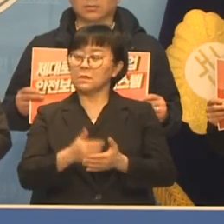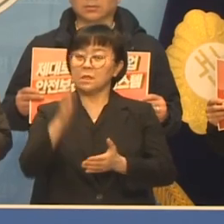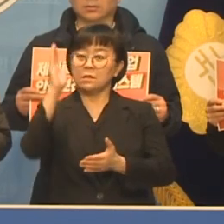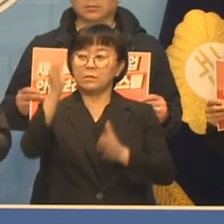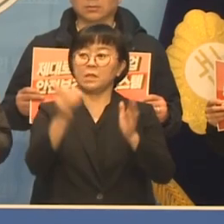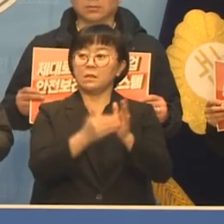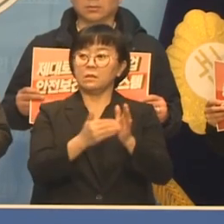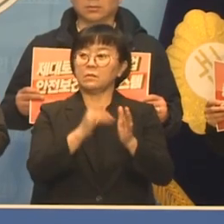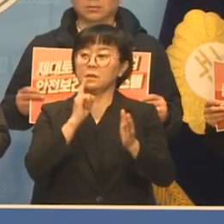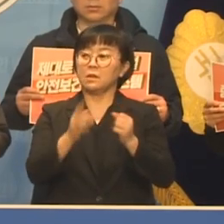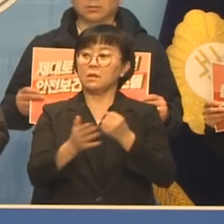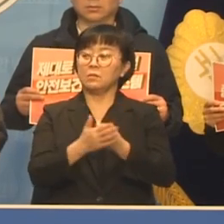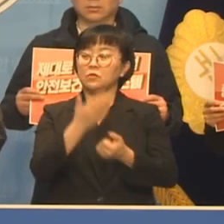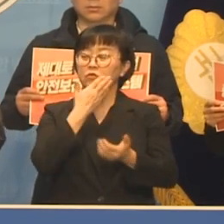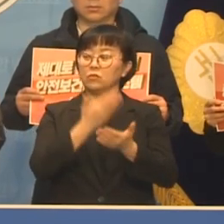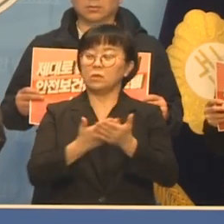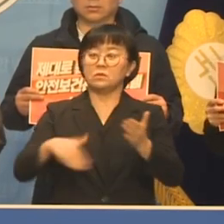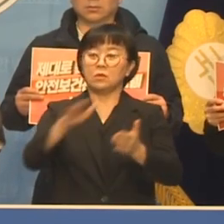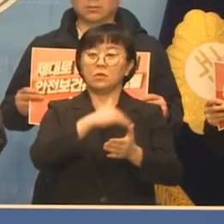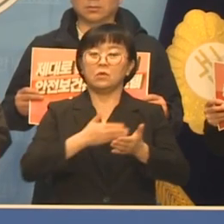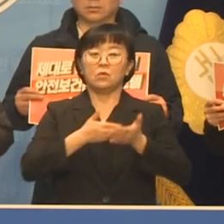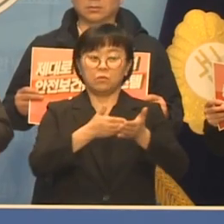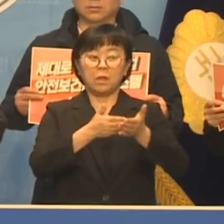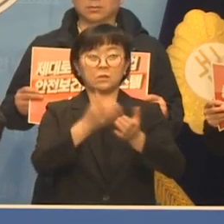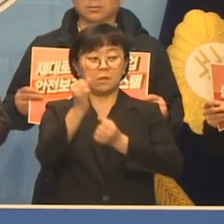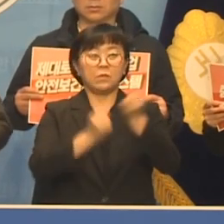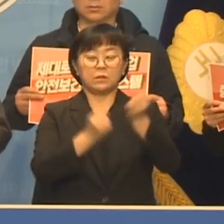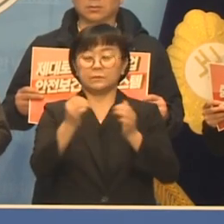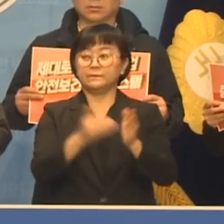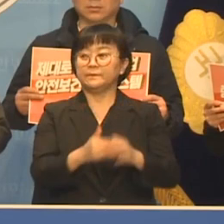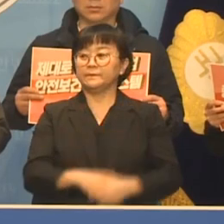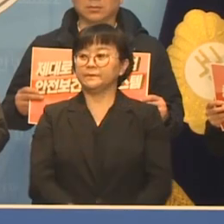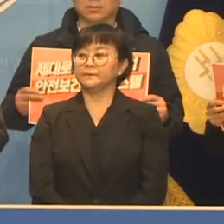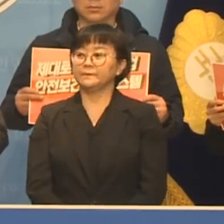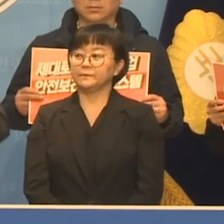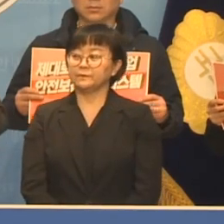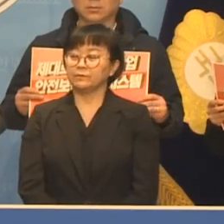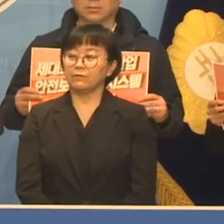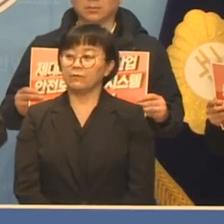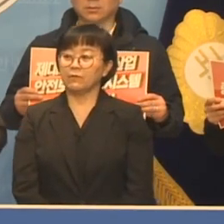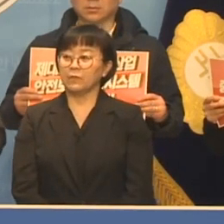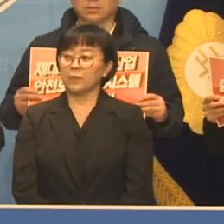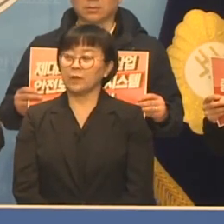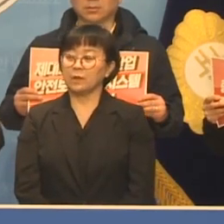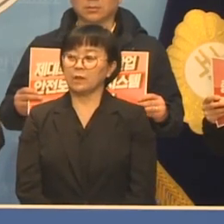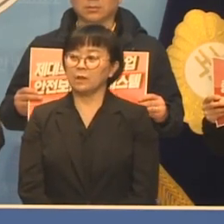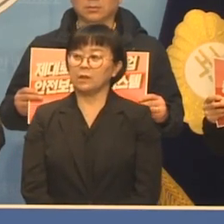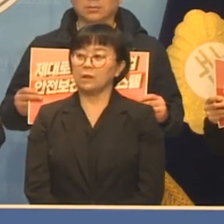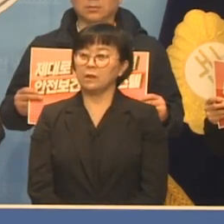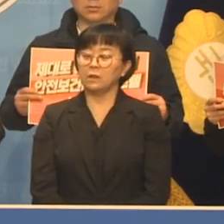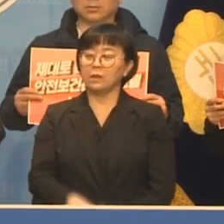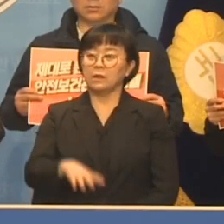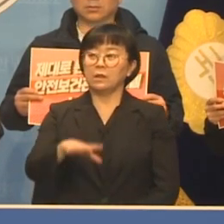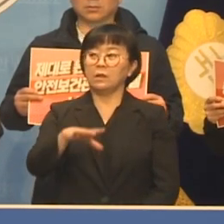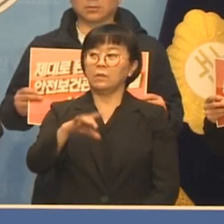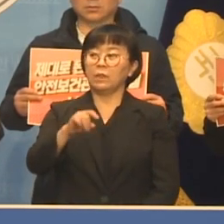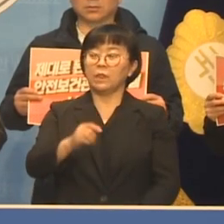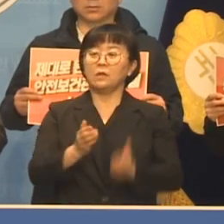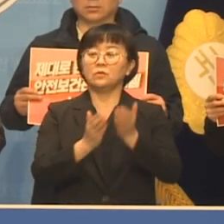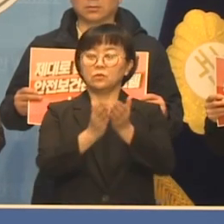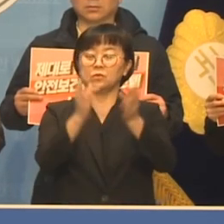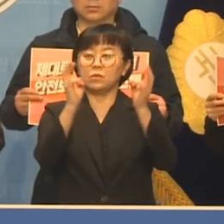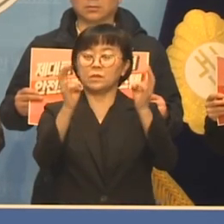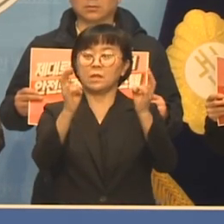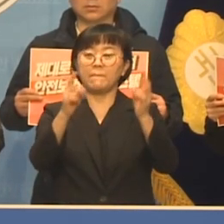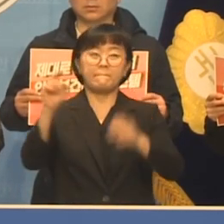말씀하셨기 때문에 중요한 저희들의 요구만 말씀드리고 내려가도록 하겠습니다. 저희들 대정부 요구안은 이렇습니다. 먼저 전체 조선소 사업장에